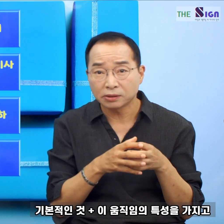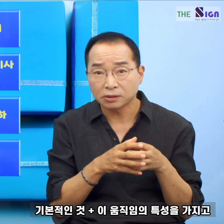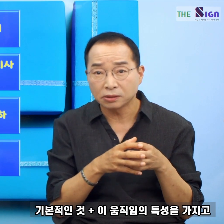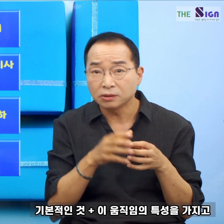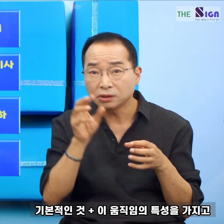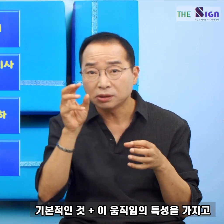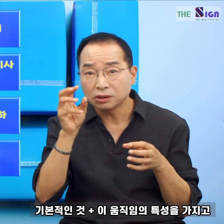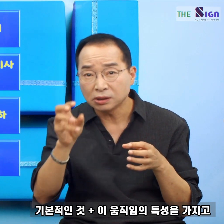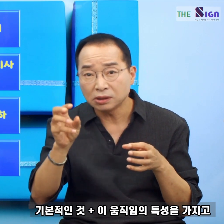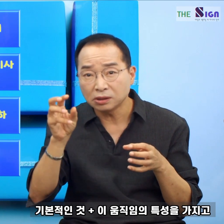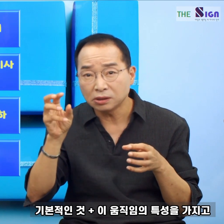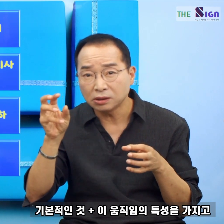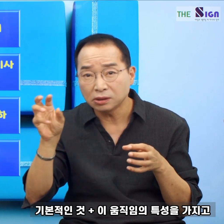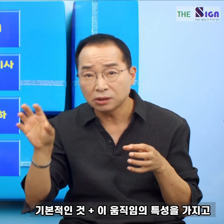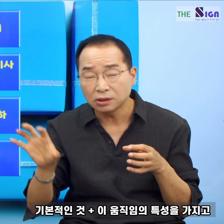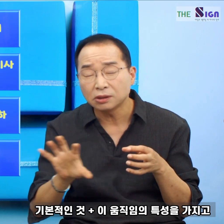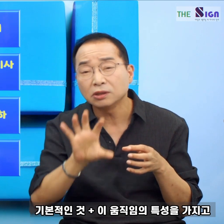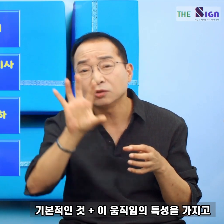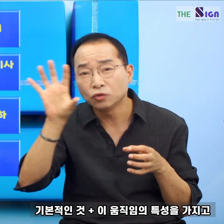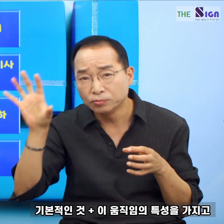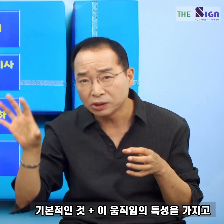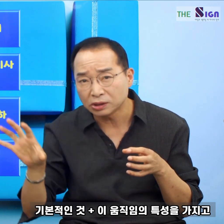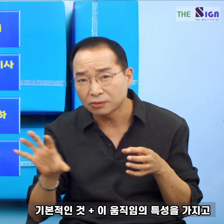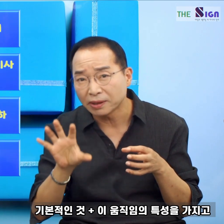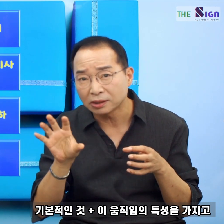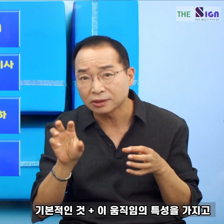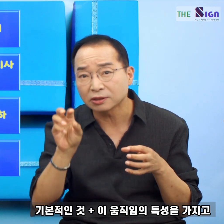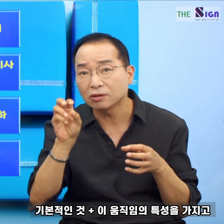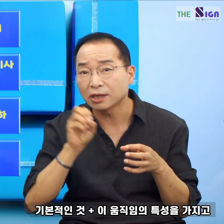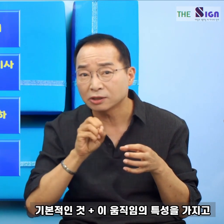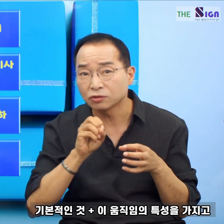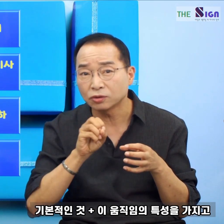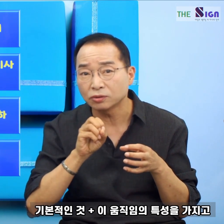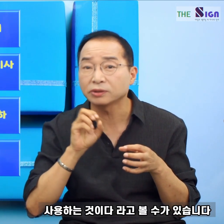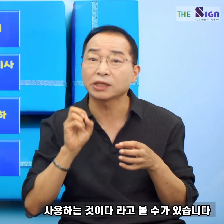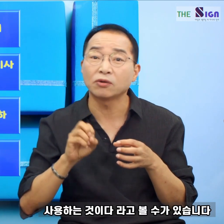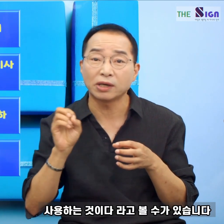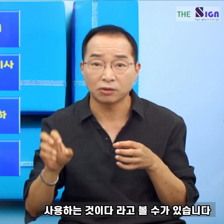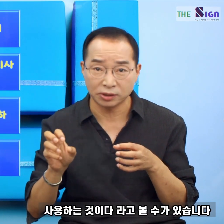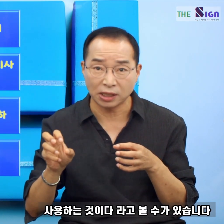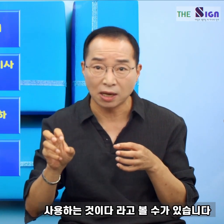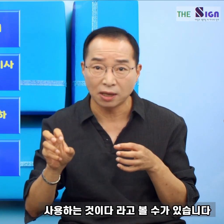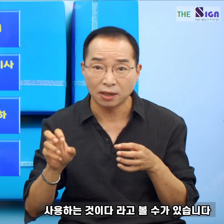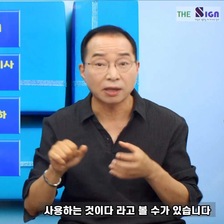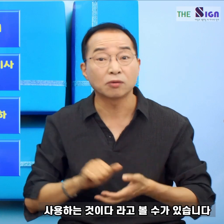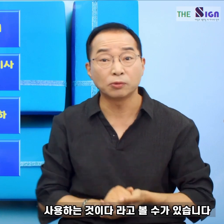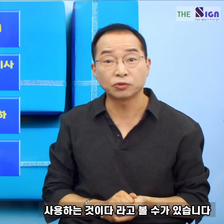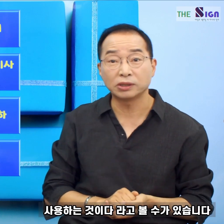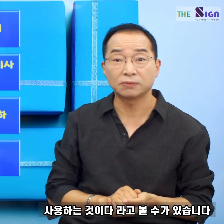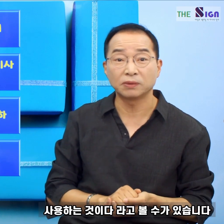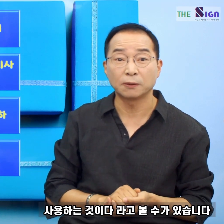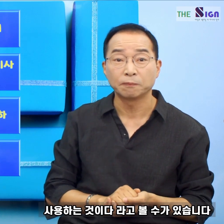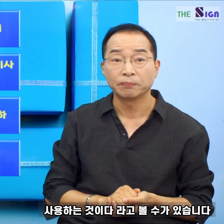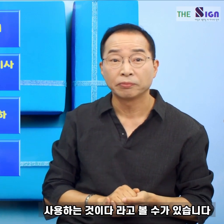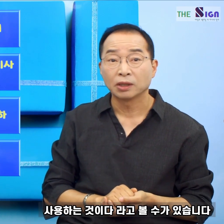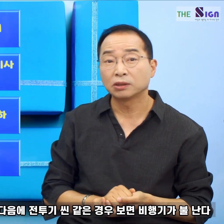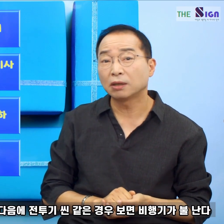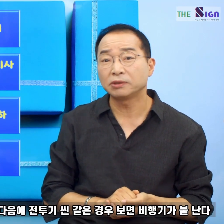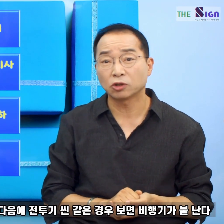플러스 이 움직임의 특성을 가지고 사용하는 것이다 라고 볼 수가 있습니다. 그 다음에 전투기